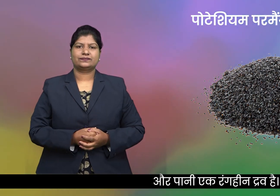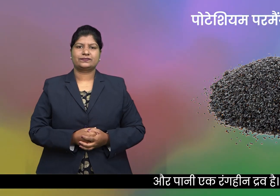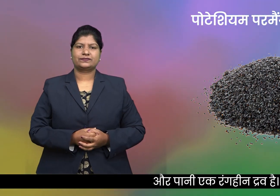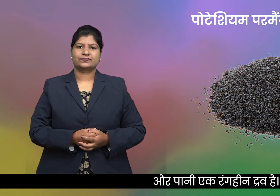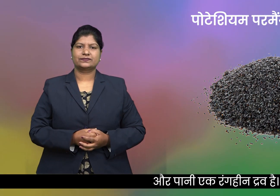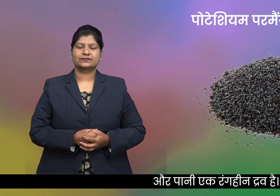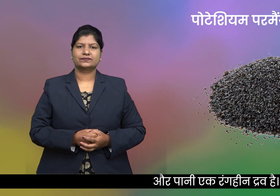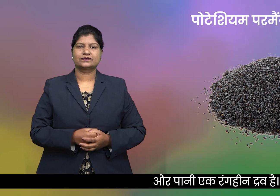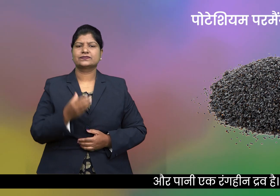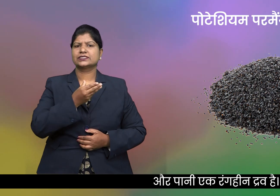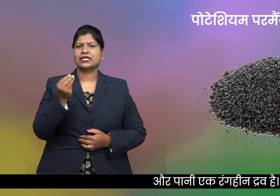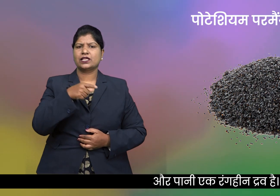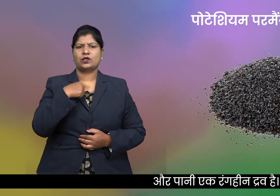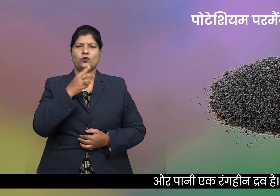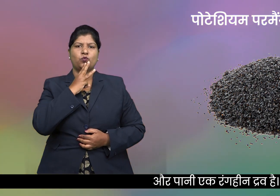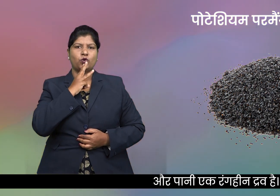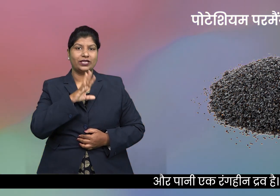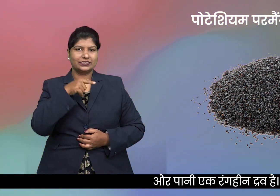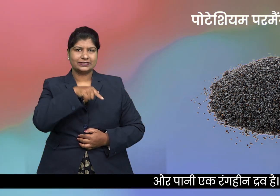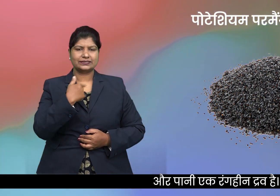और पानी एक रंगहीन द्रव है।